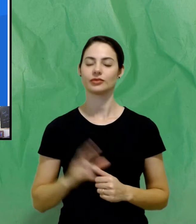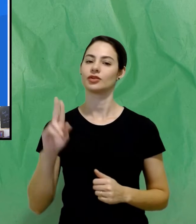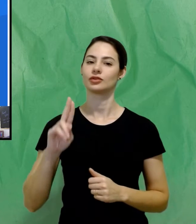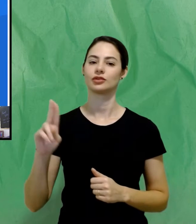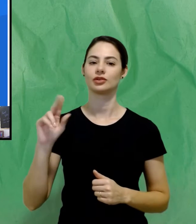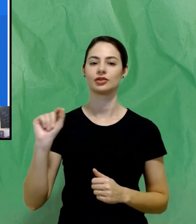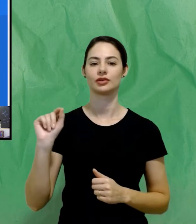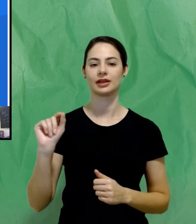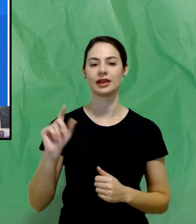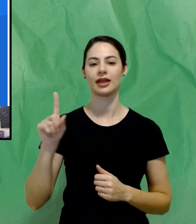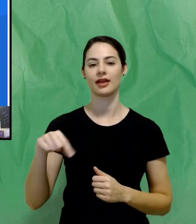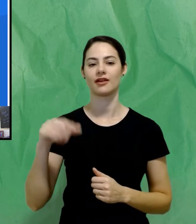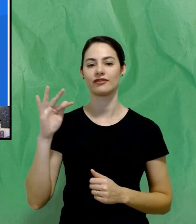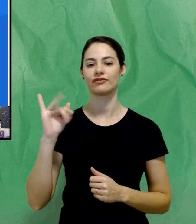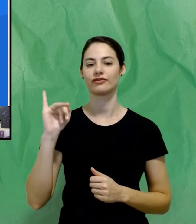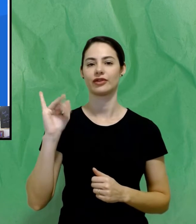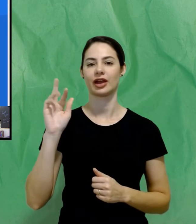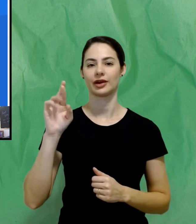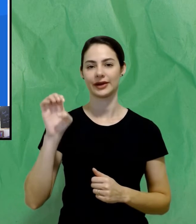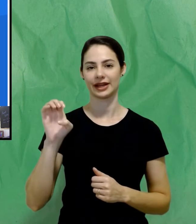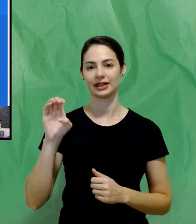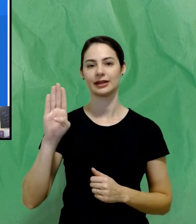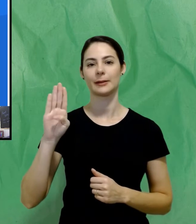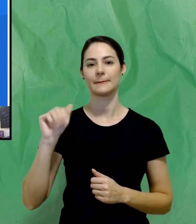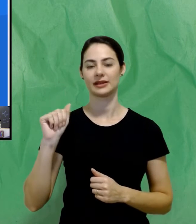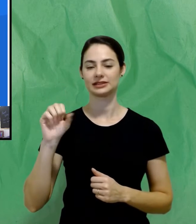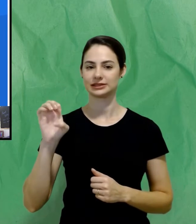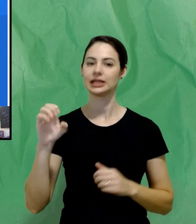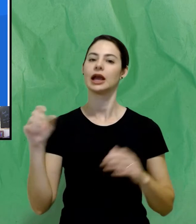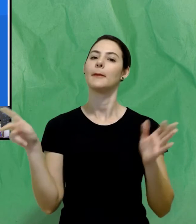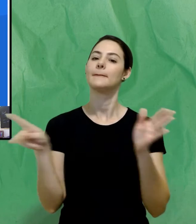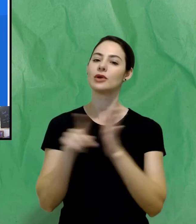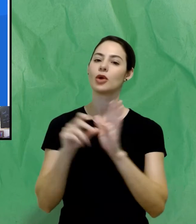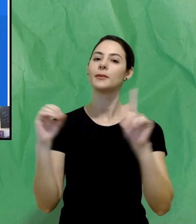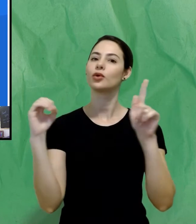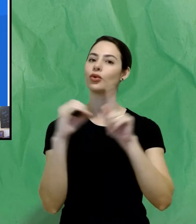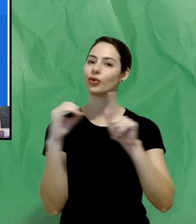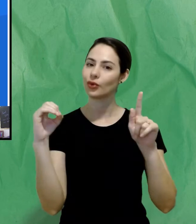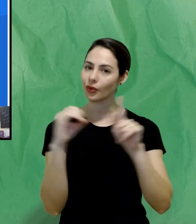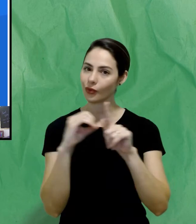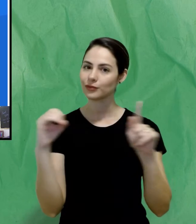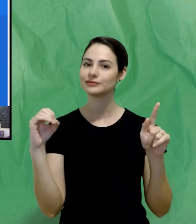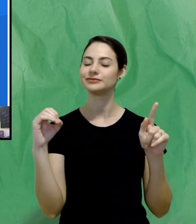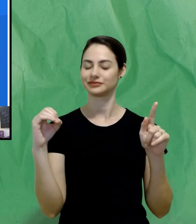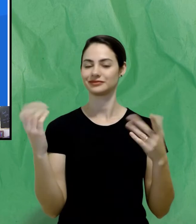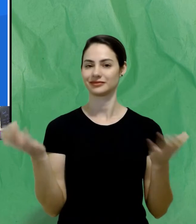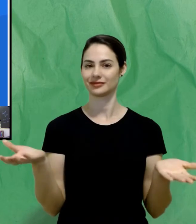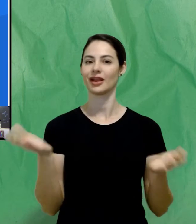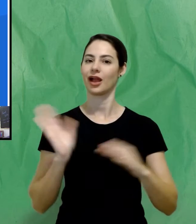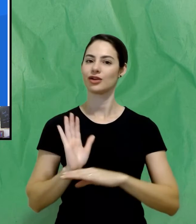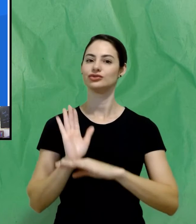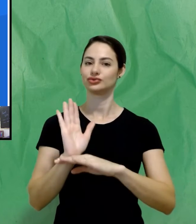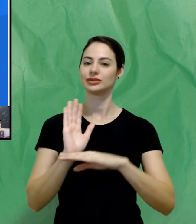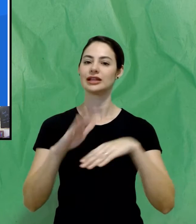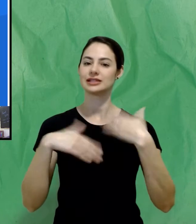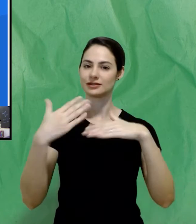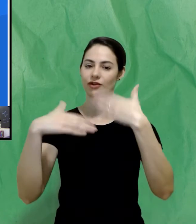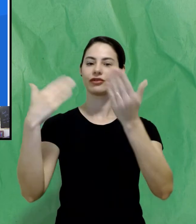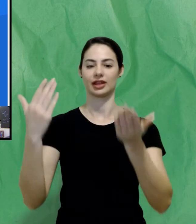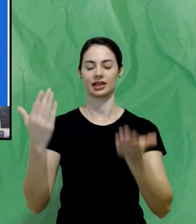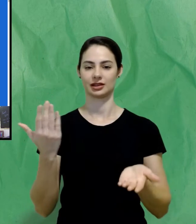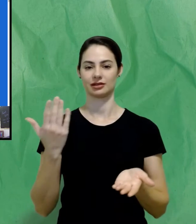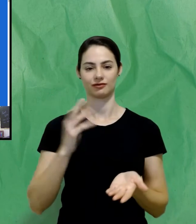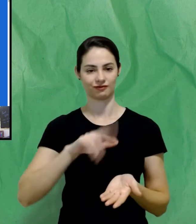o Firebase, né? O Firebase é da Google, é uma plataforma que ajuda no desenvolvimento tanto para mobile quanto